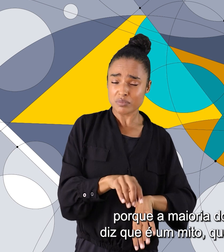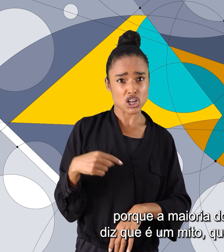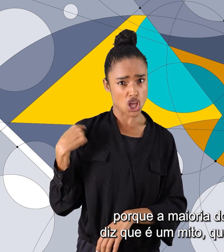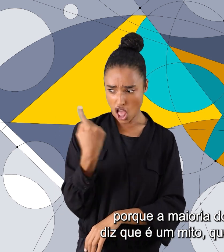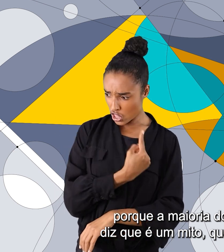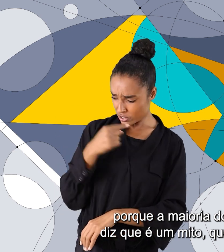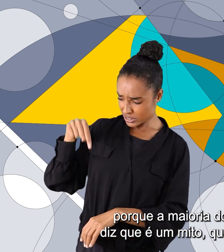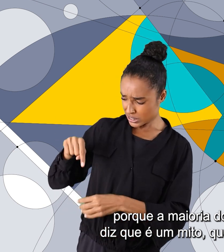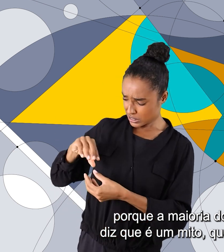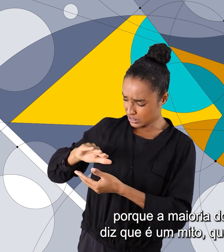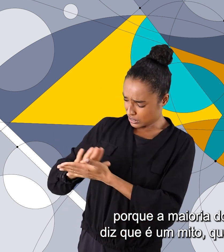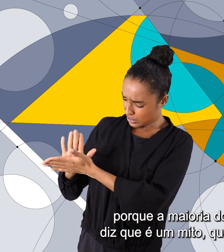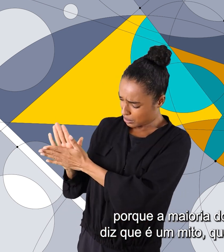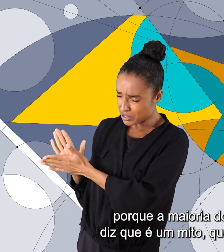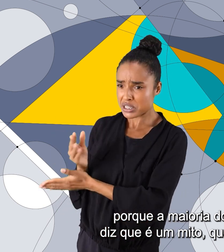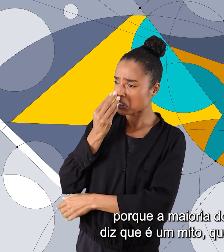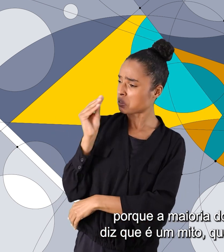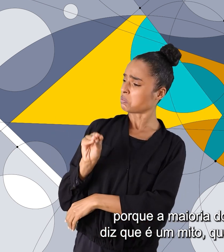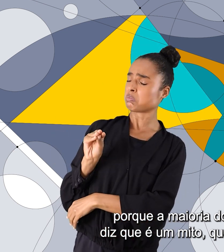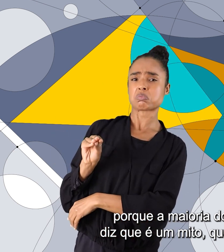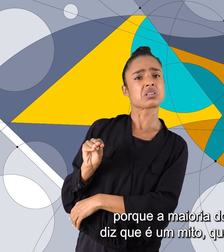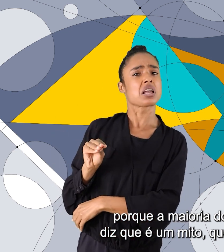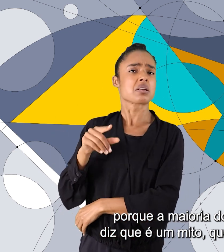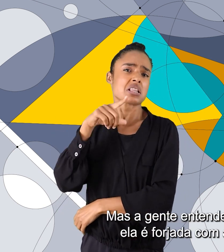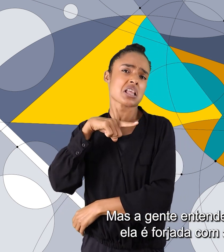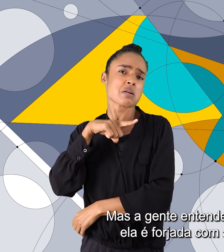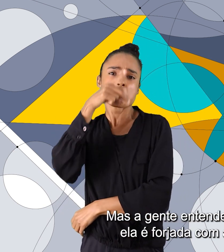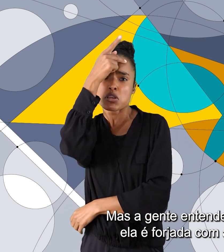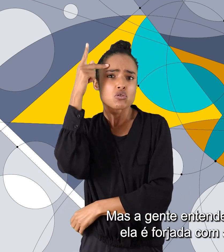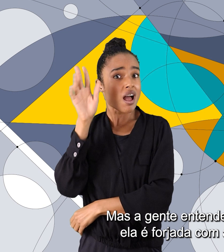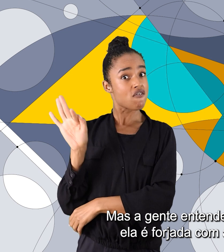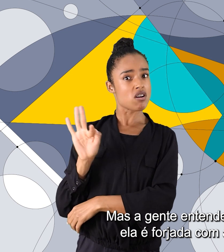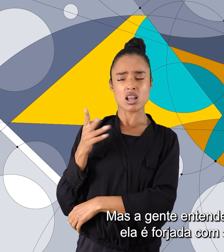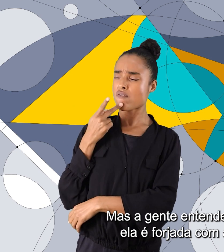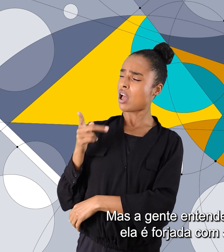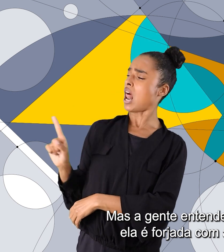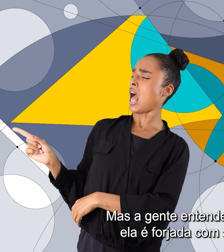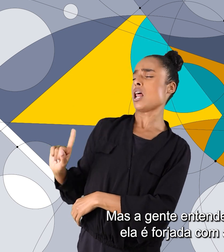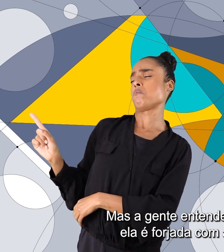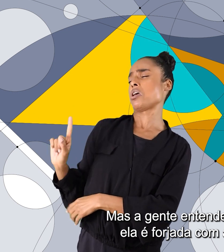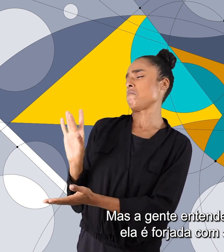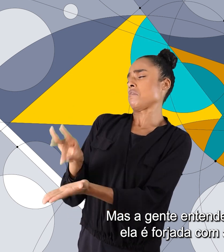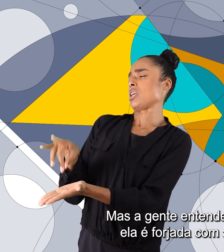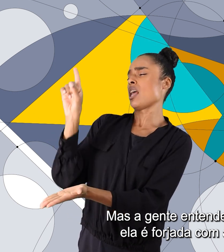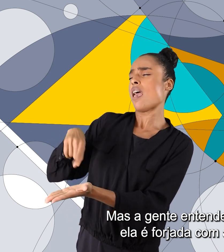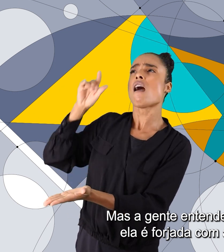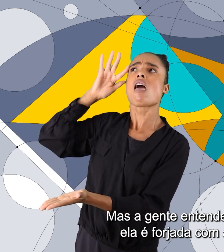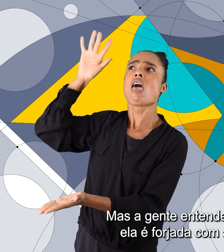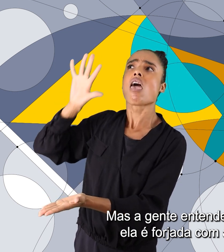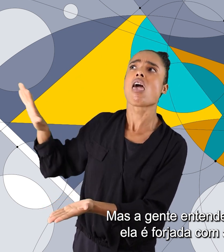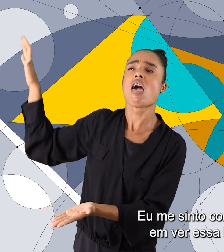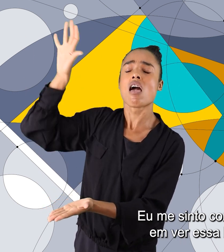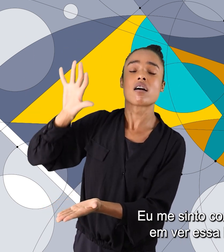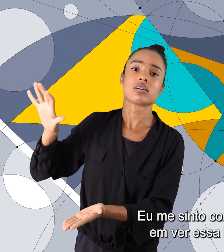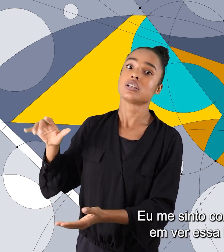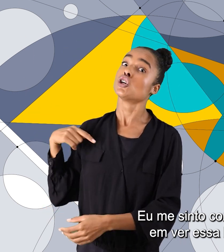maioria dos acadêmicos diz que é um mito, que ela não existiu, mas a gente entende que a história ela é forjada com as